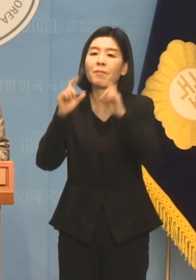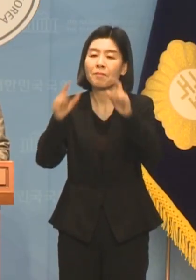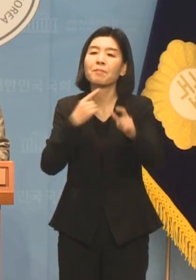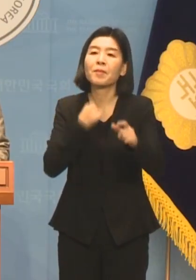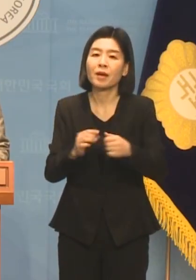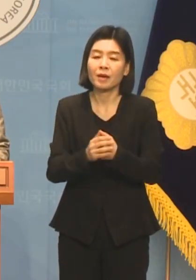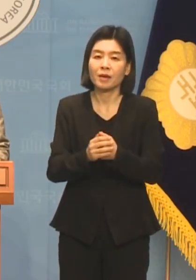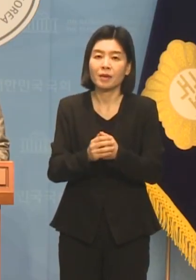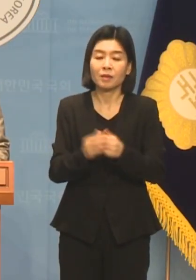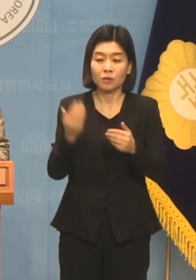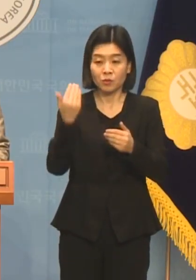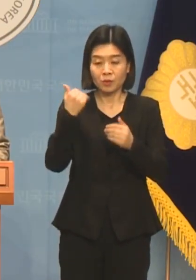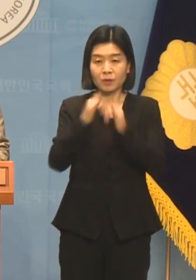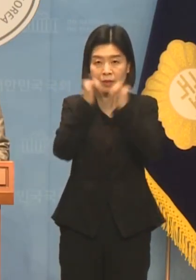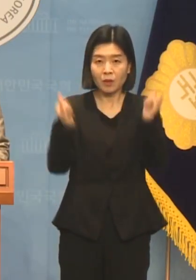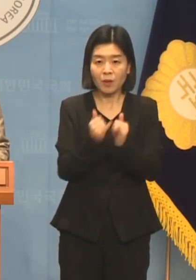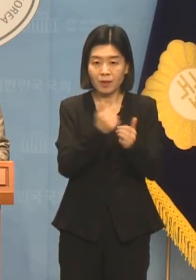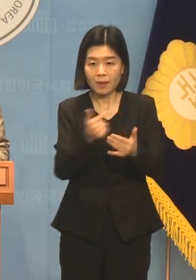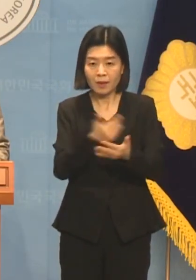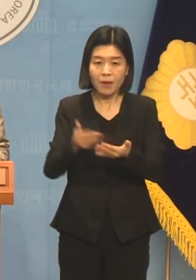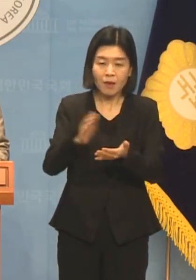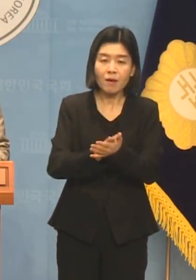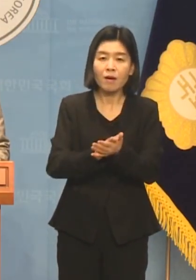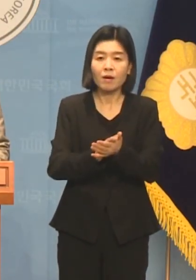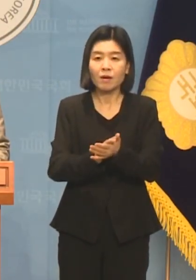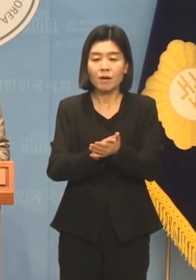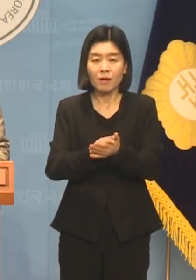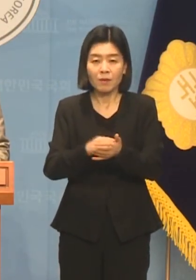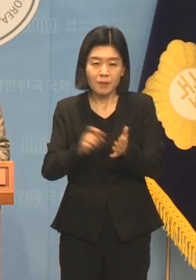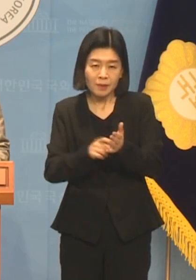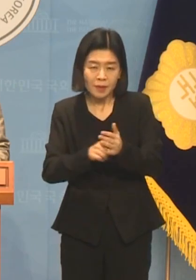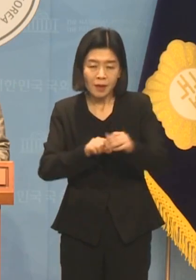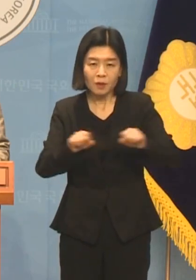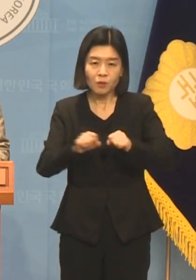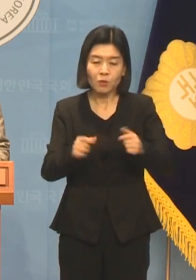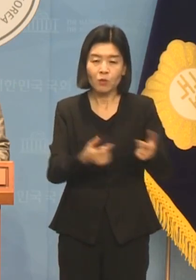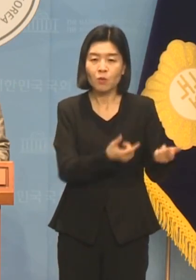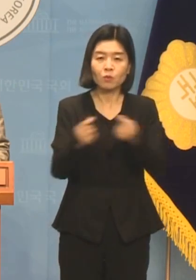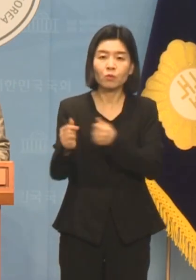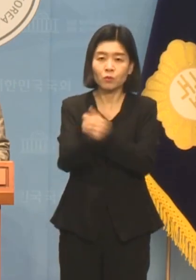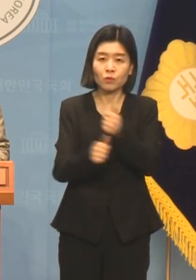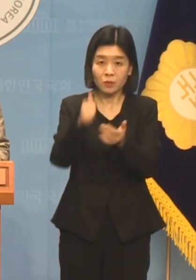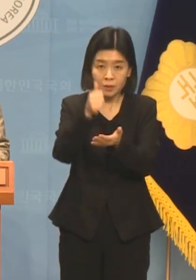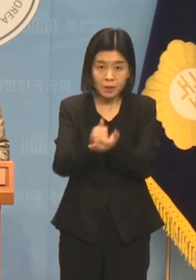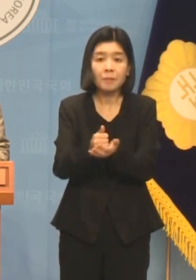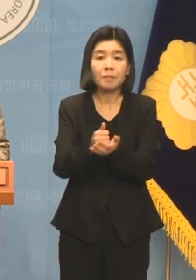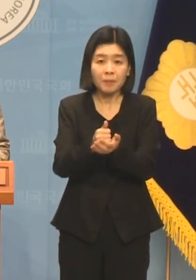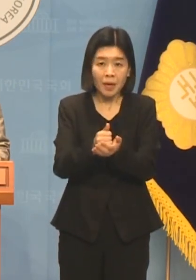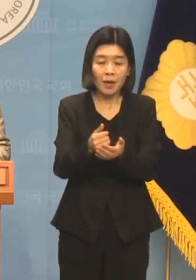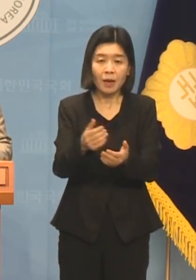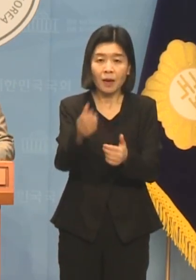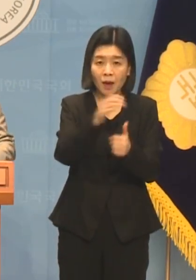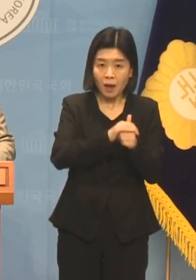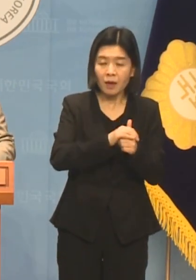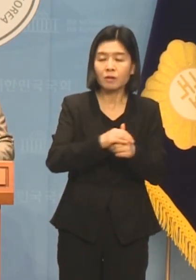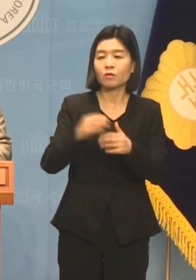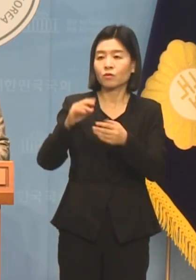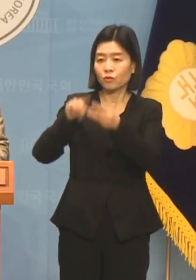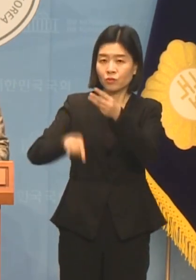사회대개혁 비상행동 공동운영위원장을 맡으며 윤석열 대통령 퇴진에 앞장서고